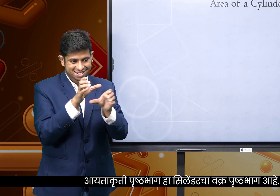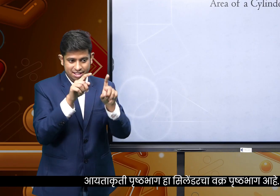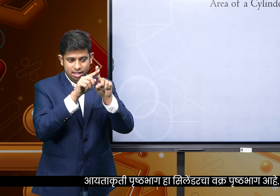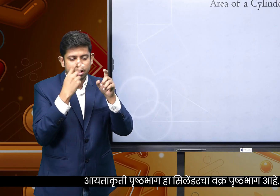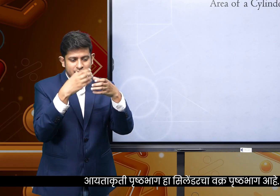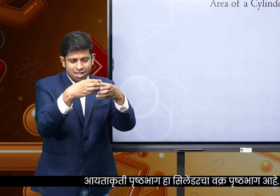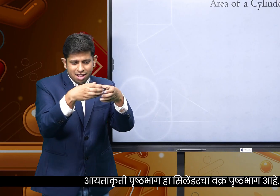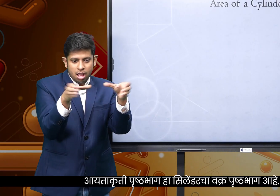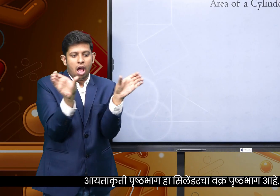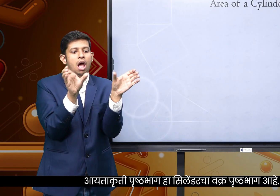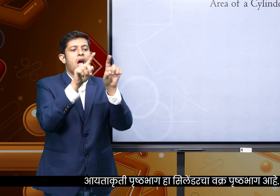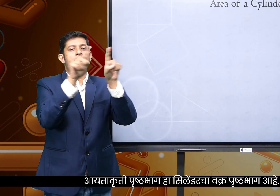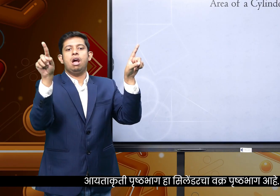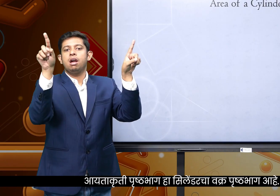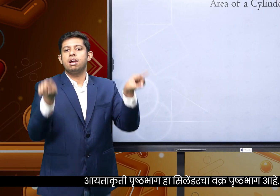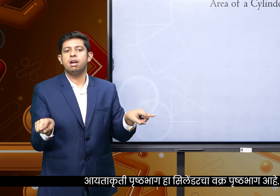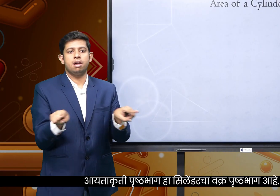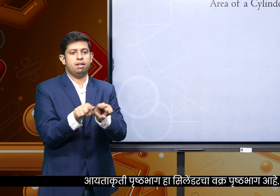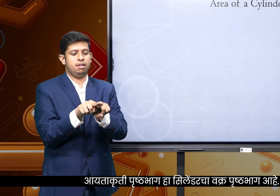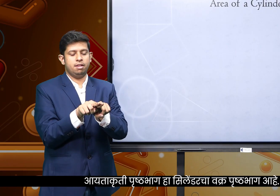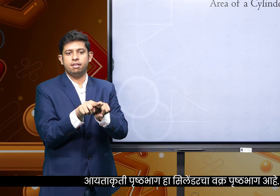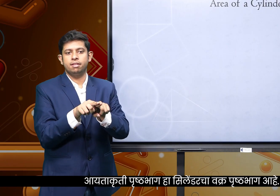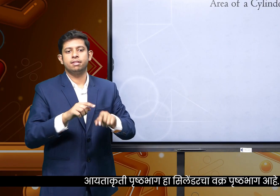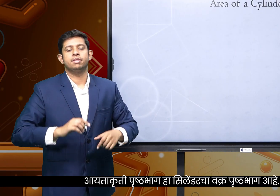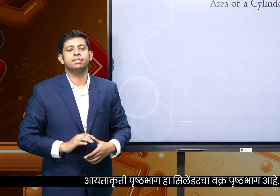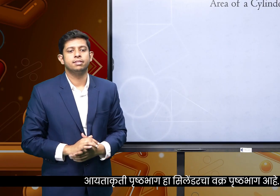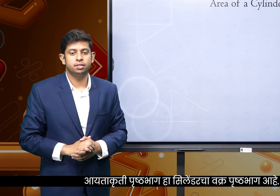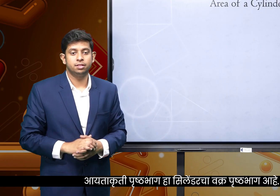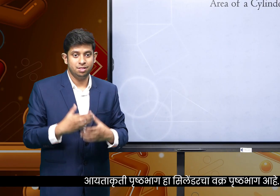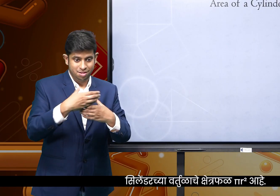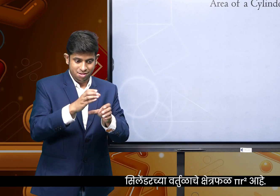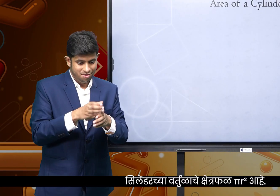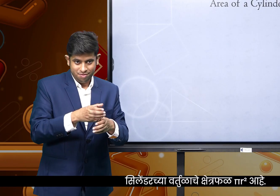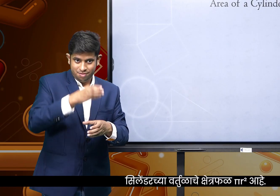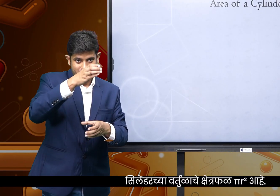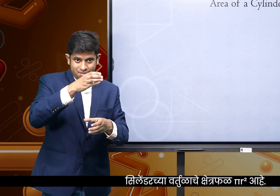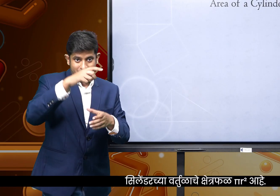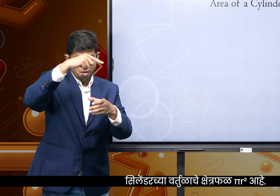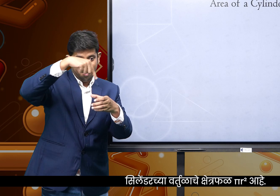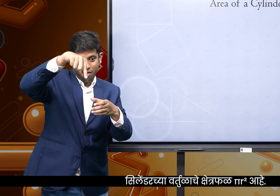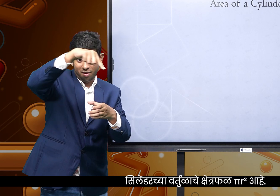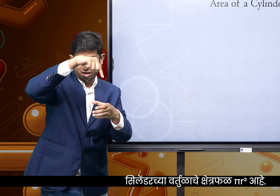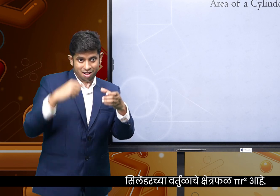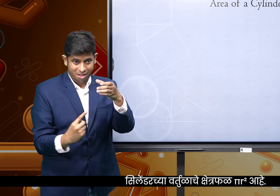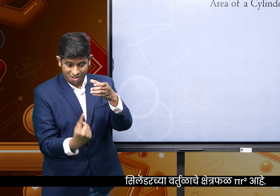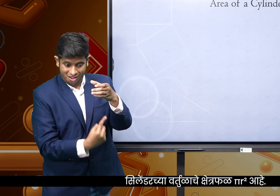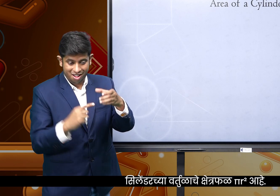आयताकृती पृष्ठभाग हा सिलेंडरचा वक्र पृष्ठभाग आहे, म्हणून सिलेंडरच्या वर्तुळाचे क्षेत्रफळ